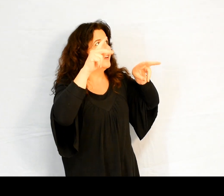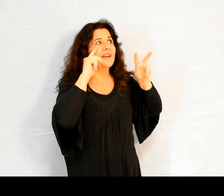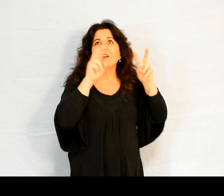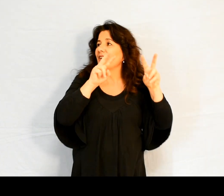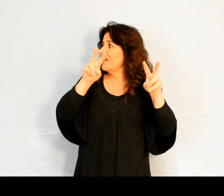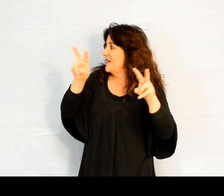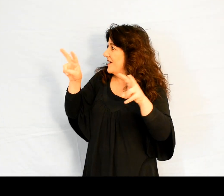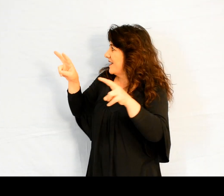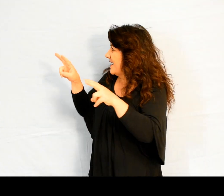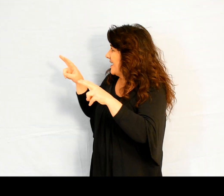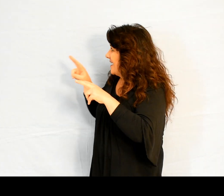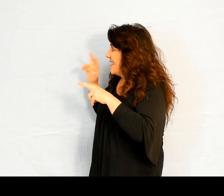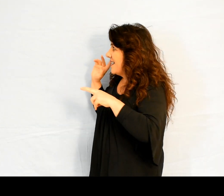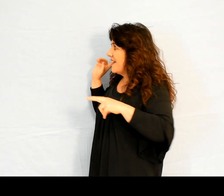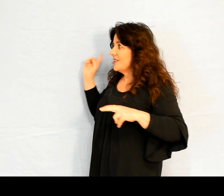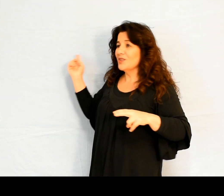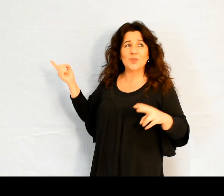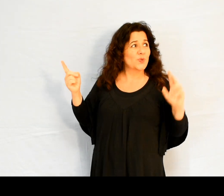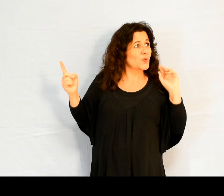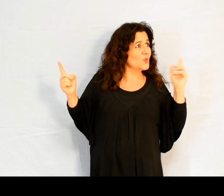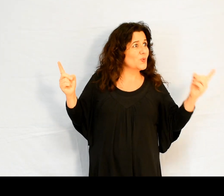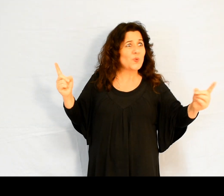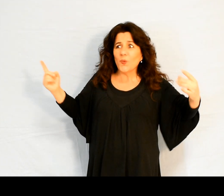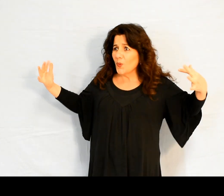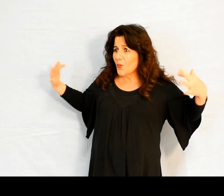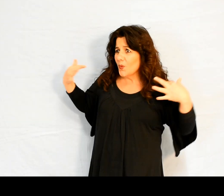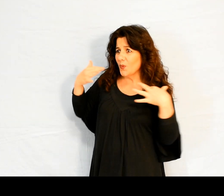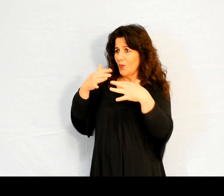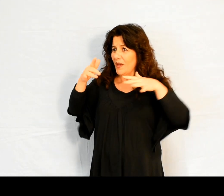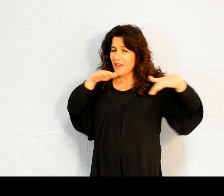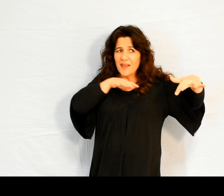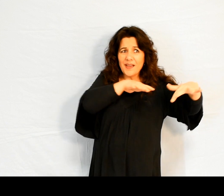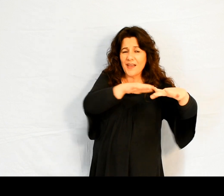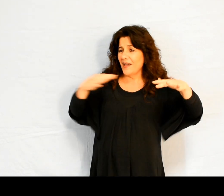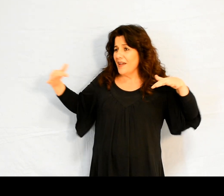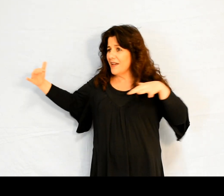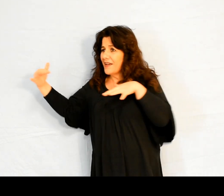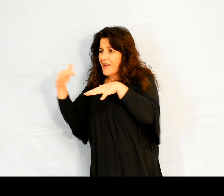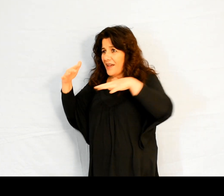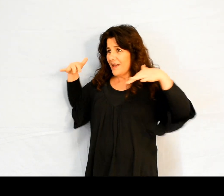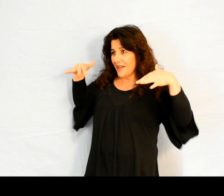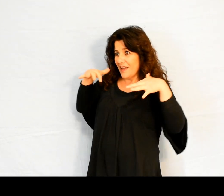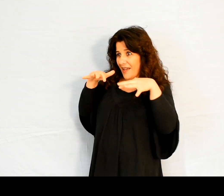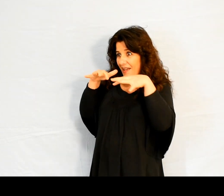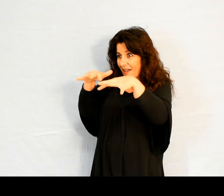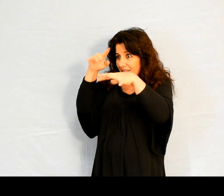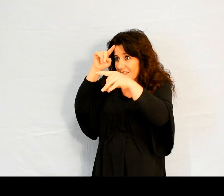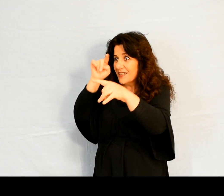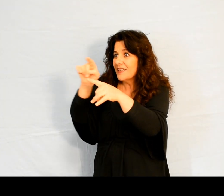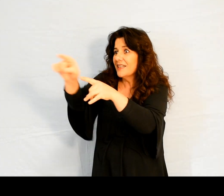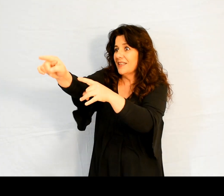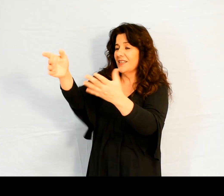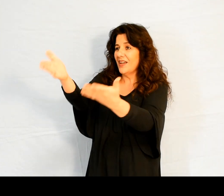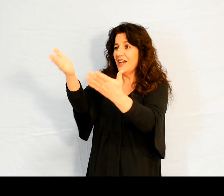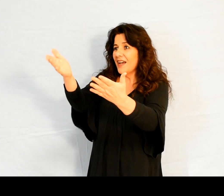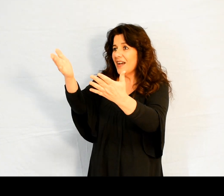Tous, ils se rassemblent, ils viennent vers toi. Tes fils reviennent de